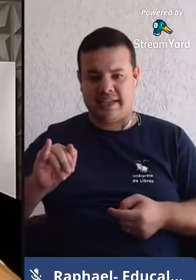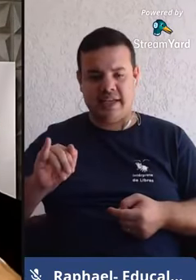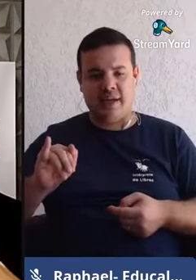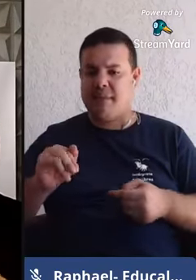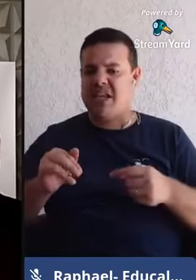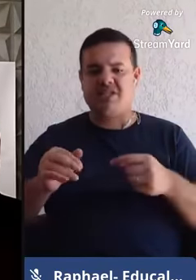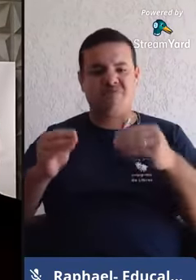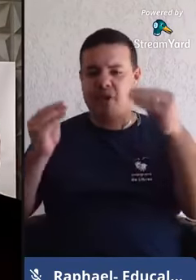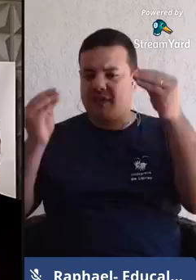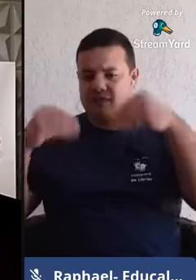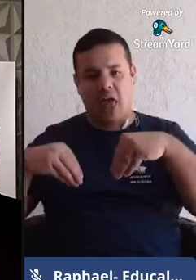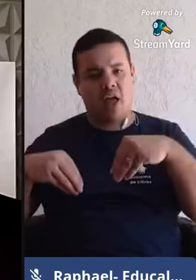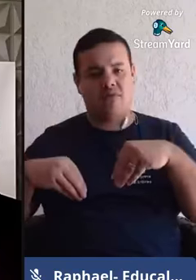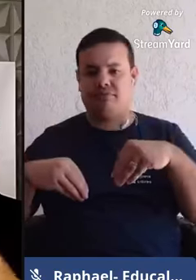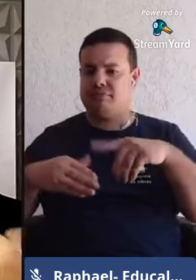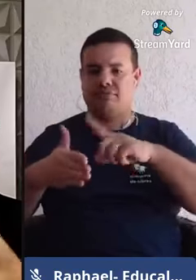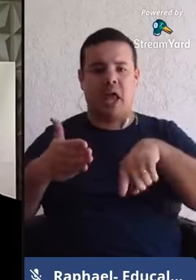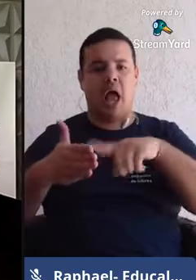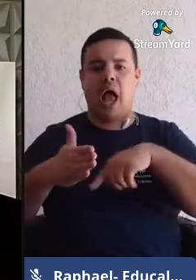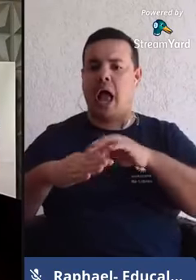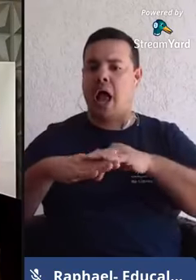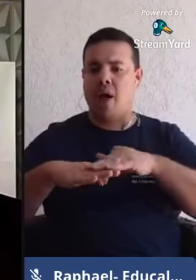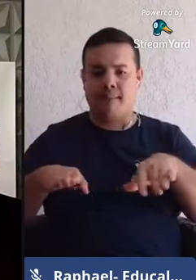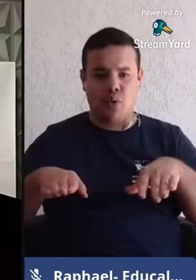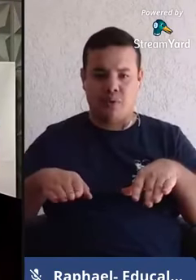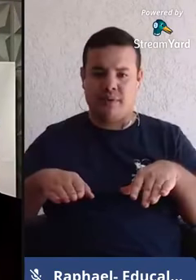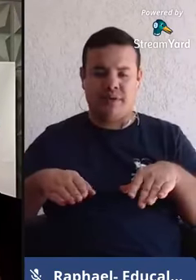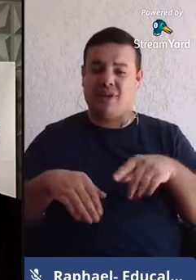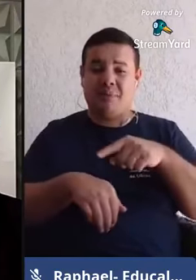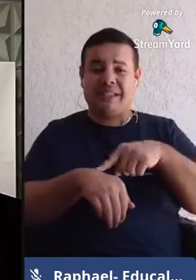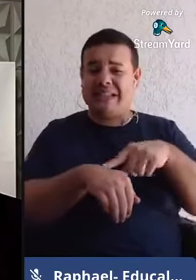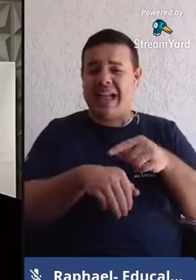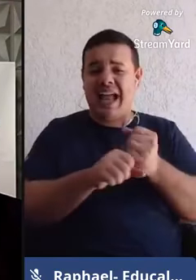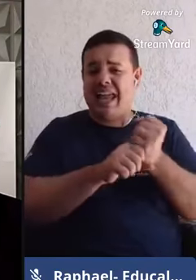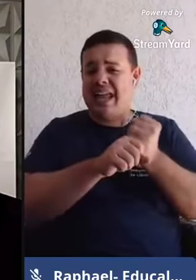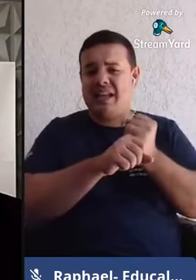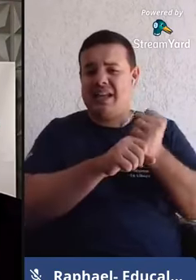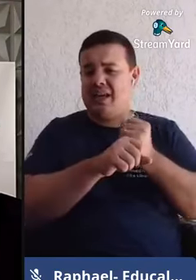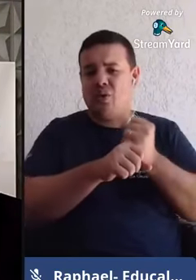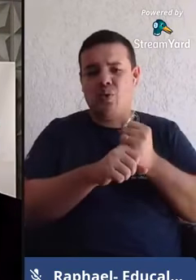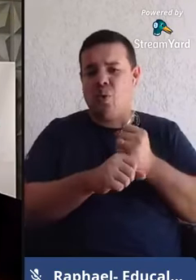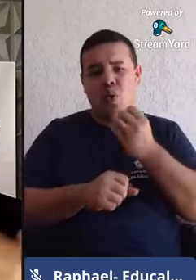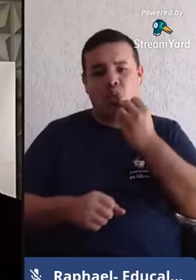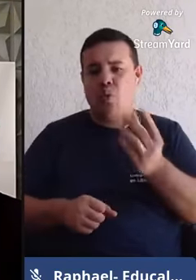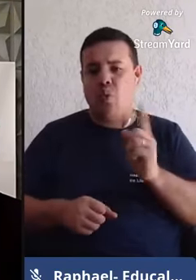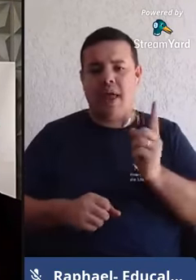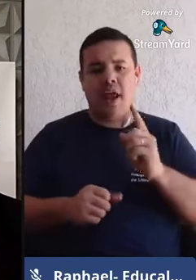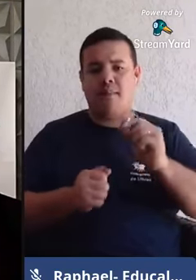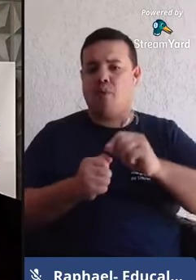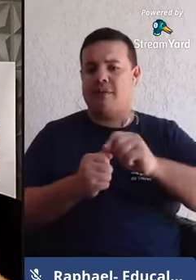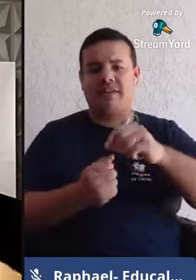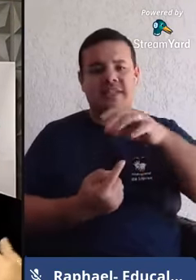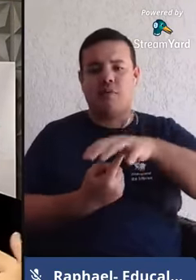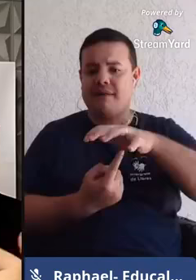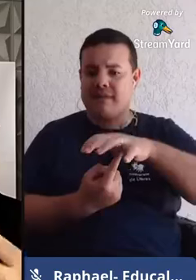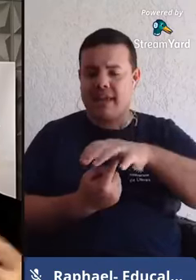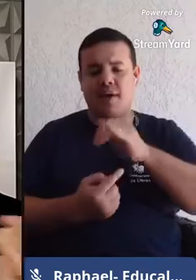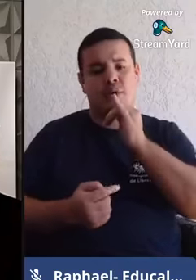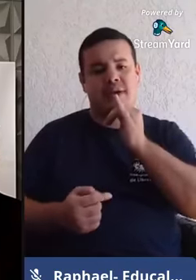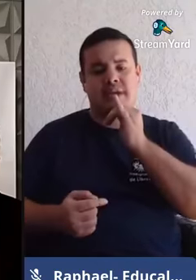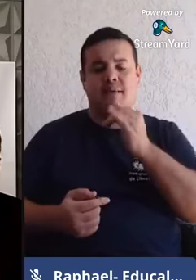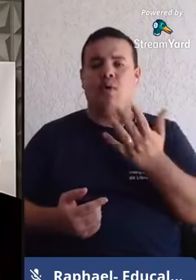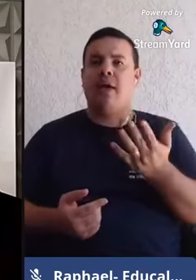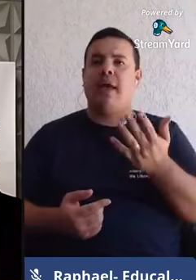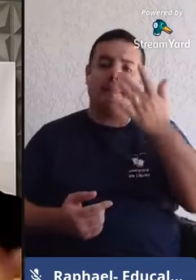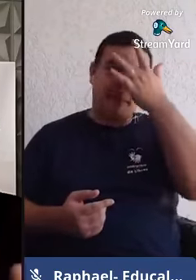era o momento de se ter uma feira ainda. Esse mercado era muito cru, né, Cid? Você tinha, por exemplo, quem sofreu um acidente, quem